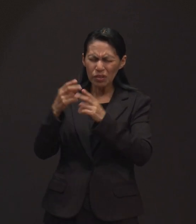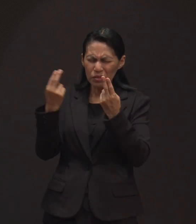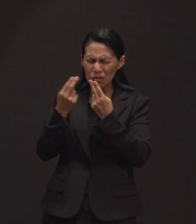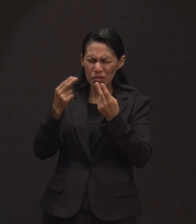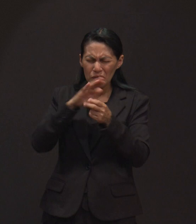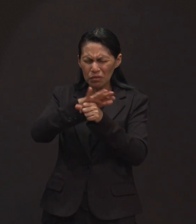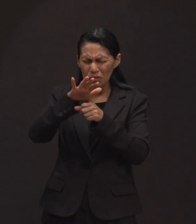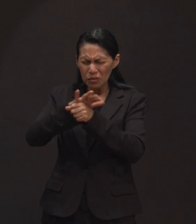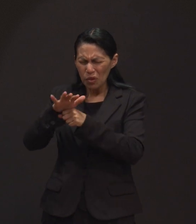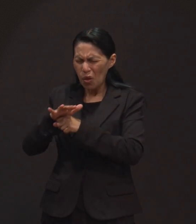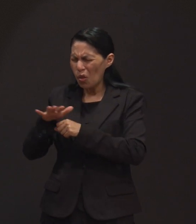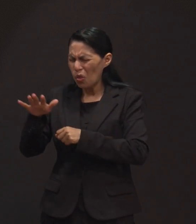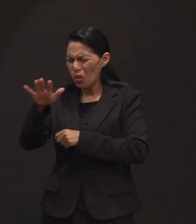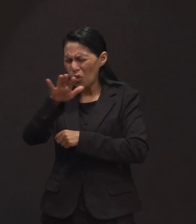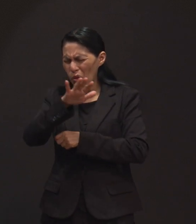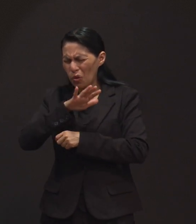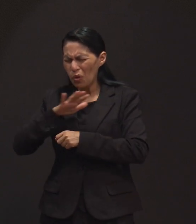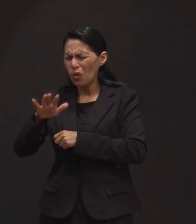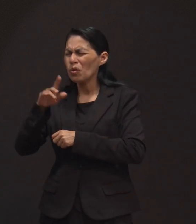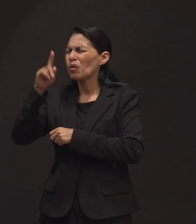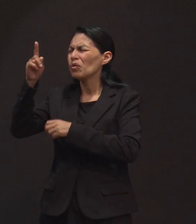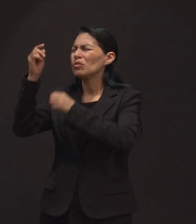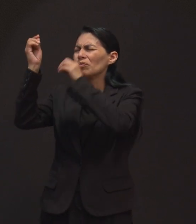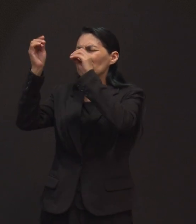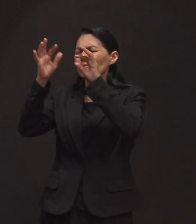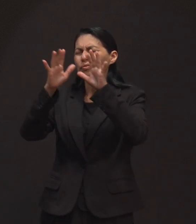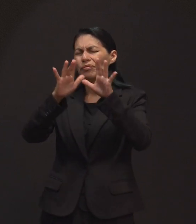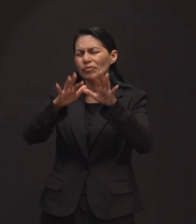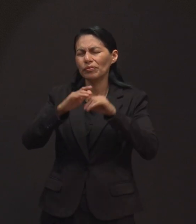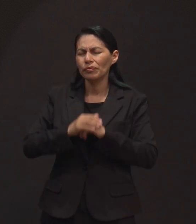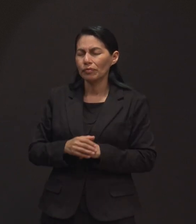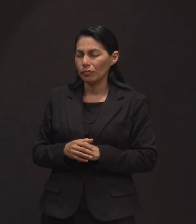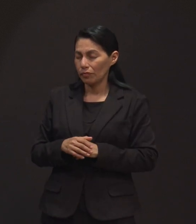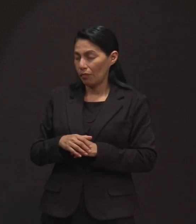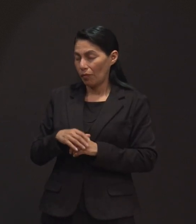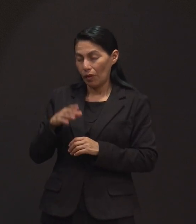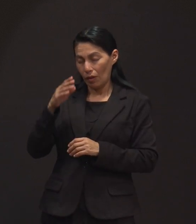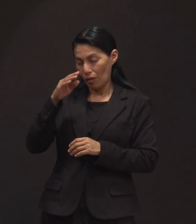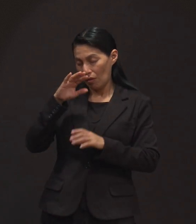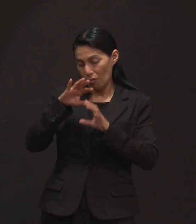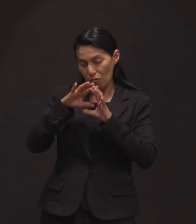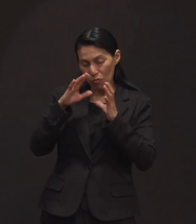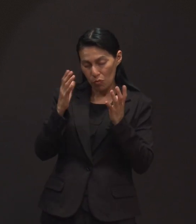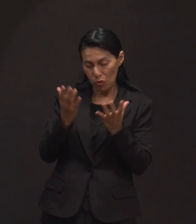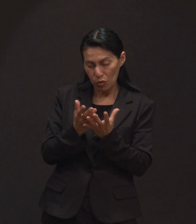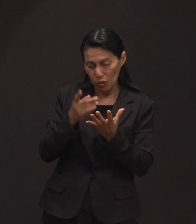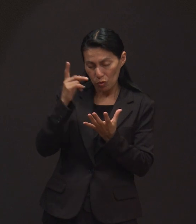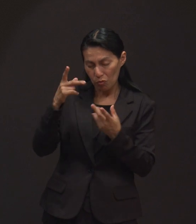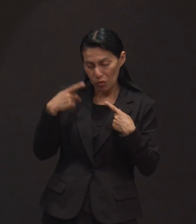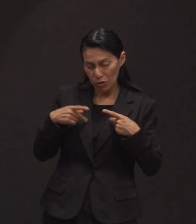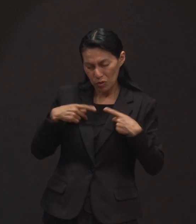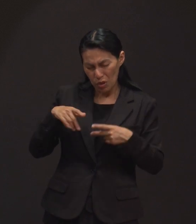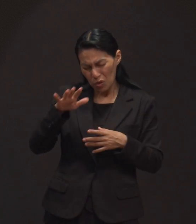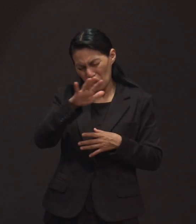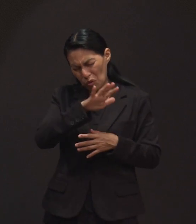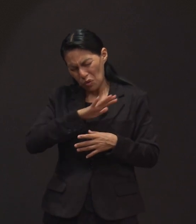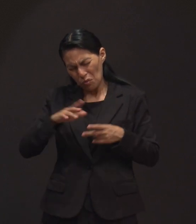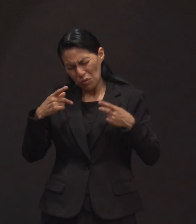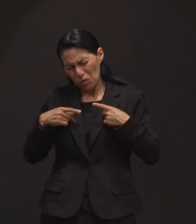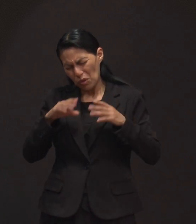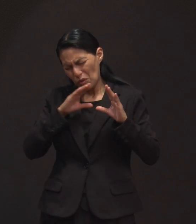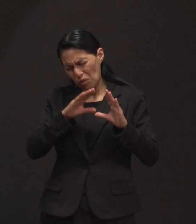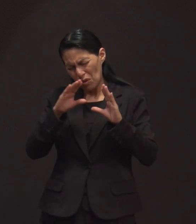protector. Eres todo para cada uno de tus hijos en todo el mundo y para todas estas personas que el